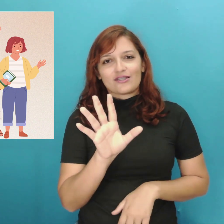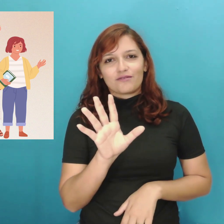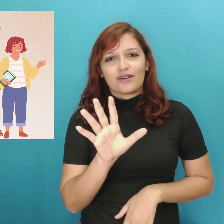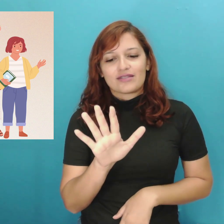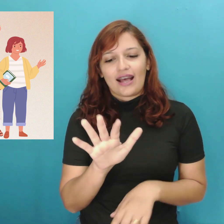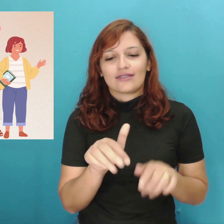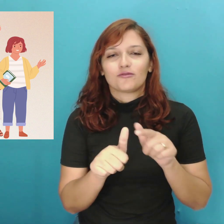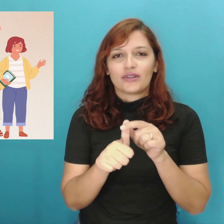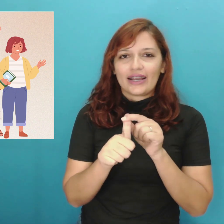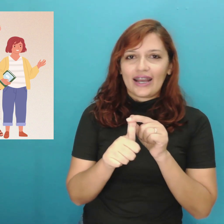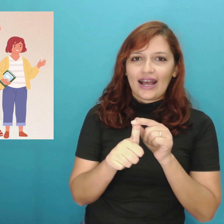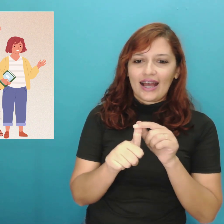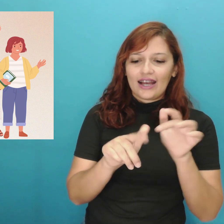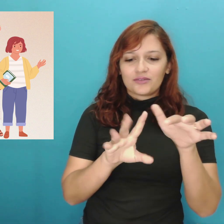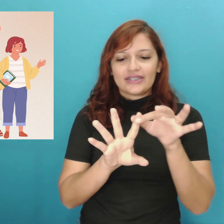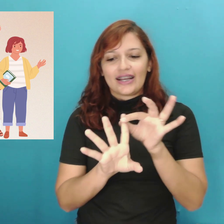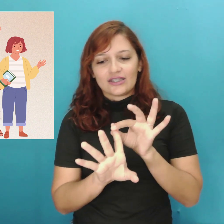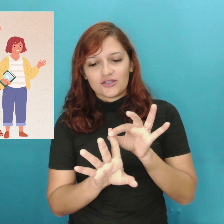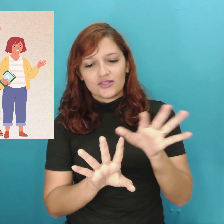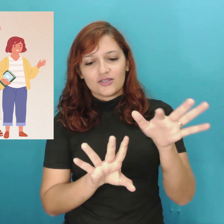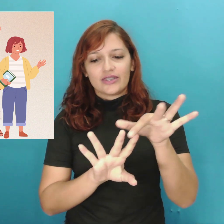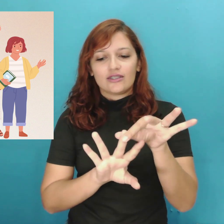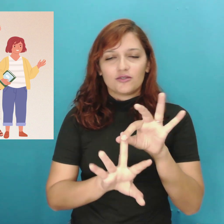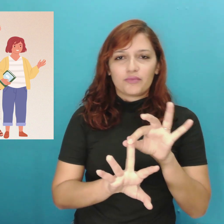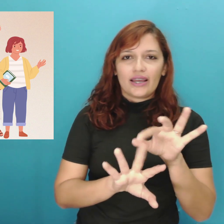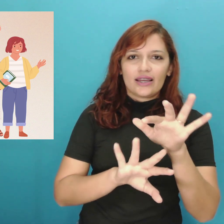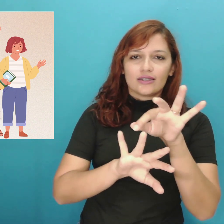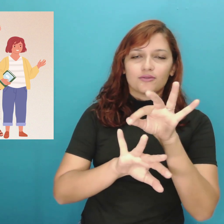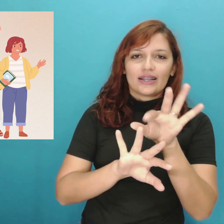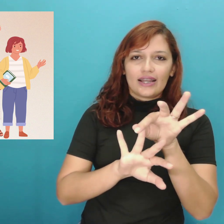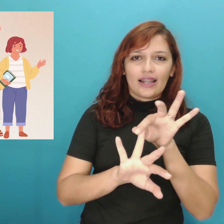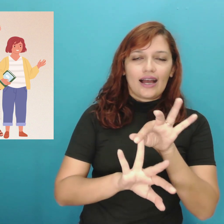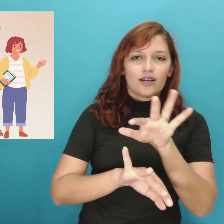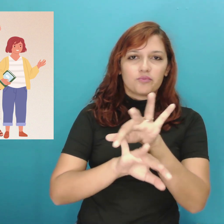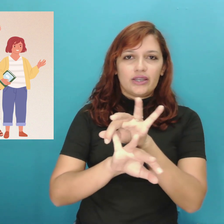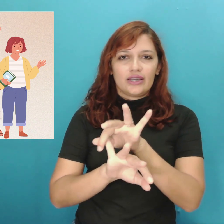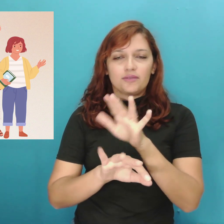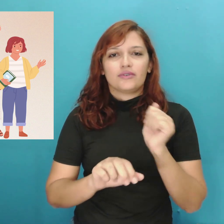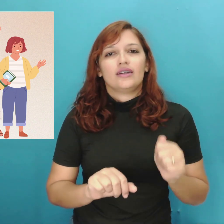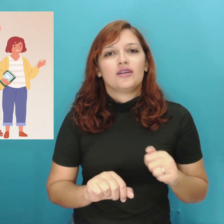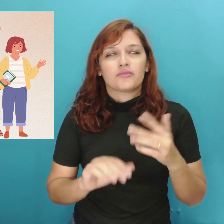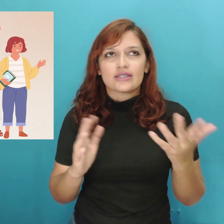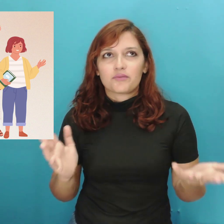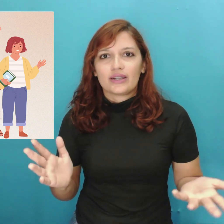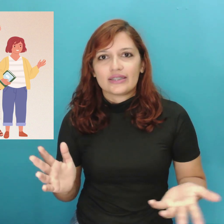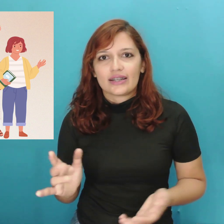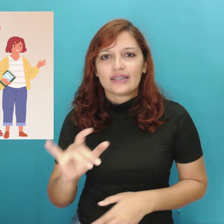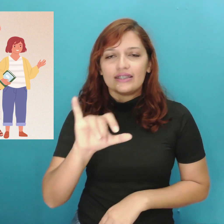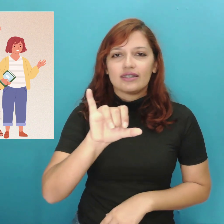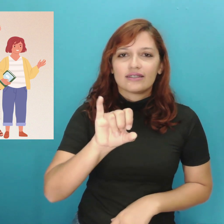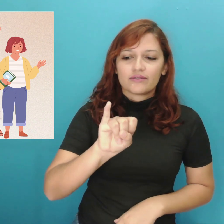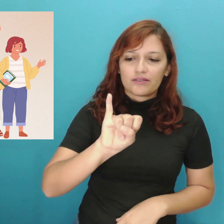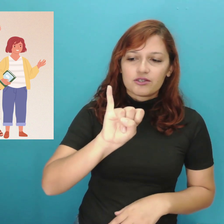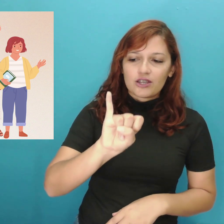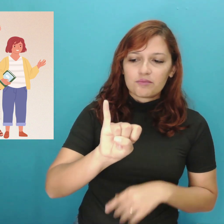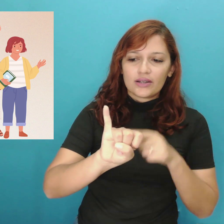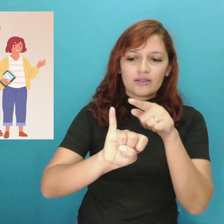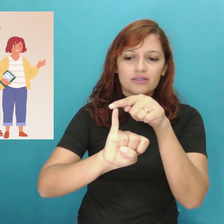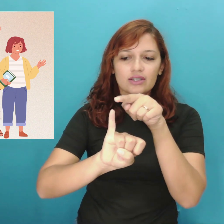vai usar. Polegar, o indicador, o dedo do meio, o anelar, o mínimo. Por exemplo, a letra I, vai fechar a mão e